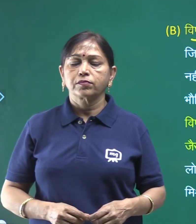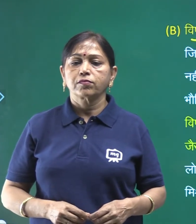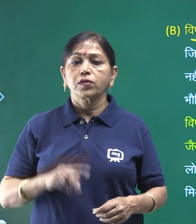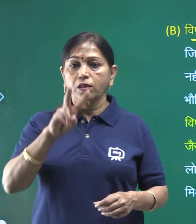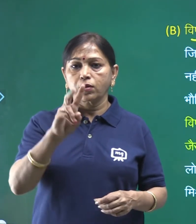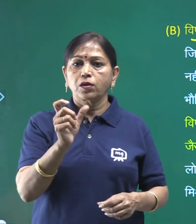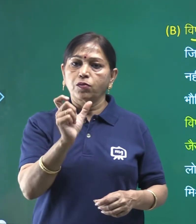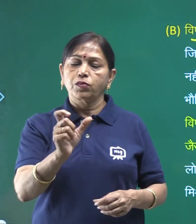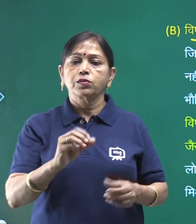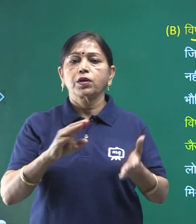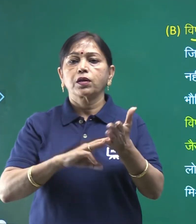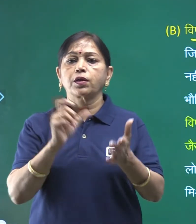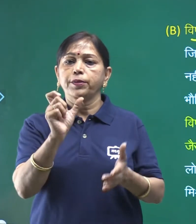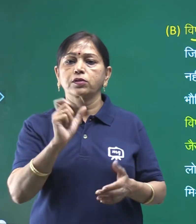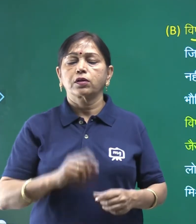विषमांगी मिश्रण